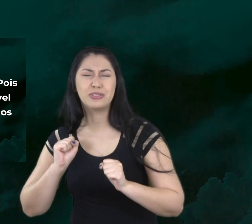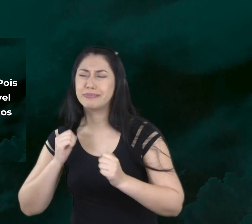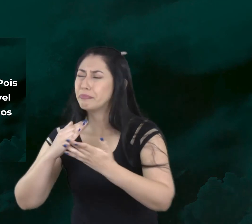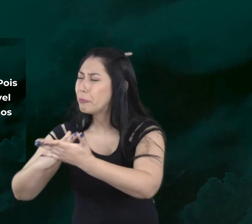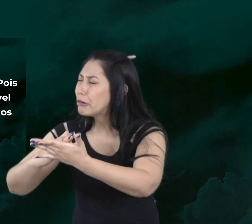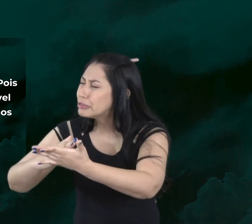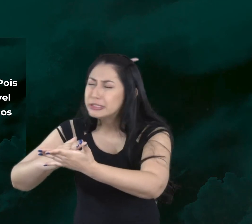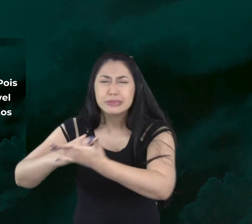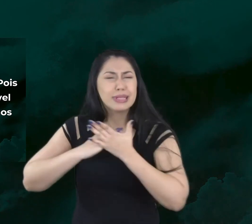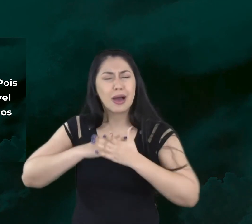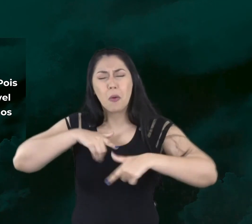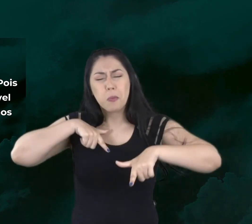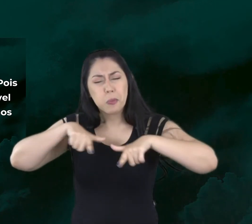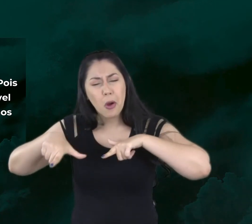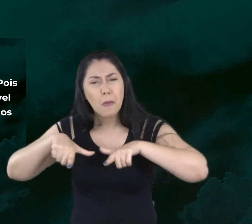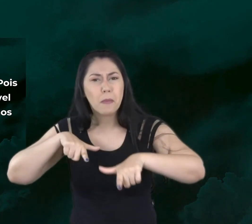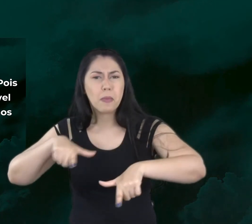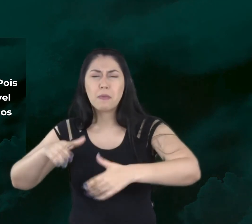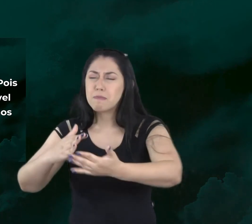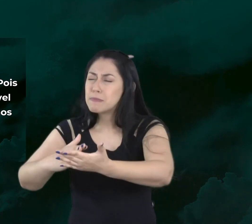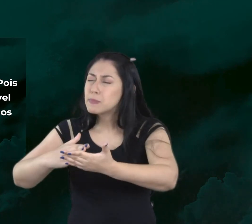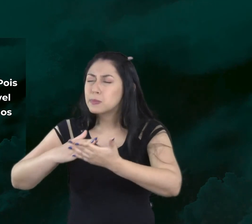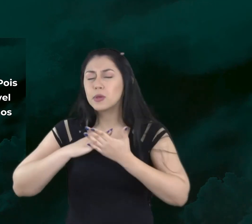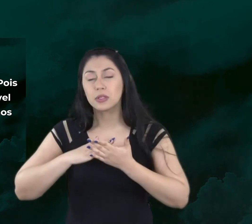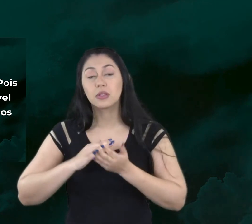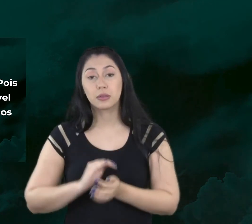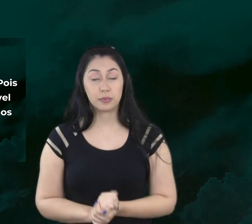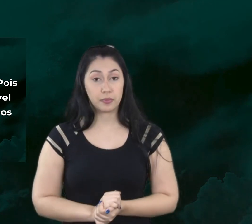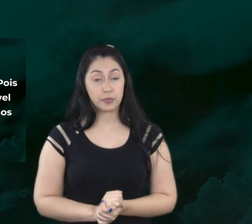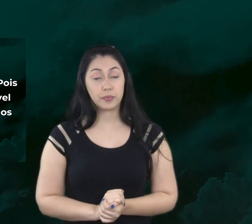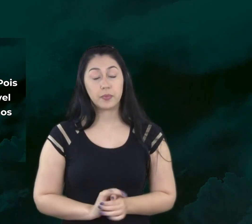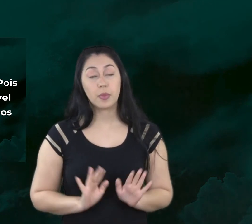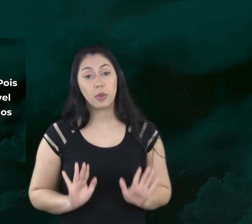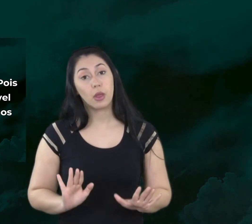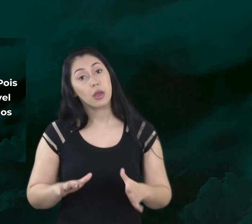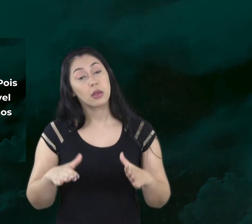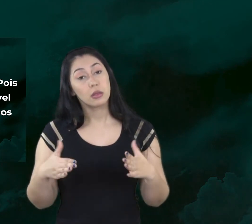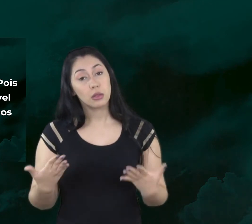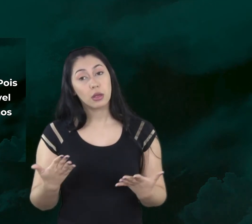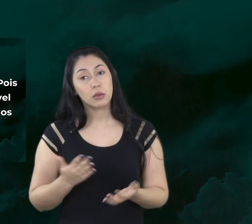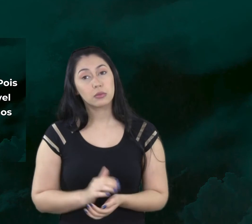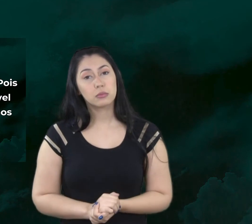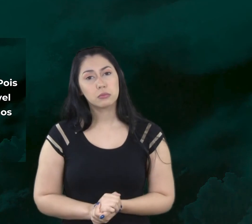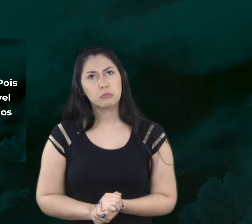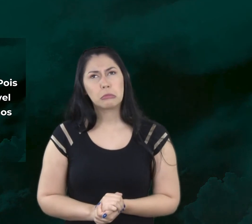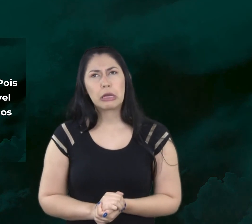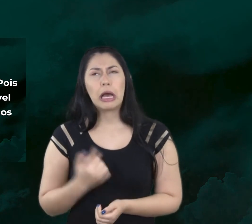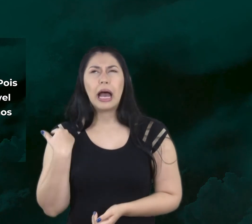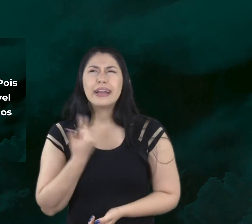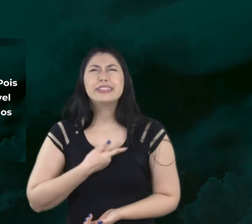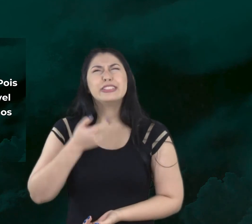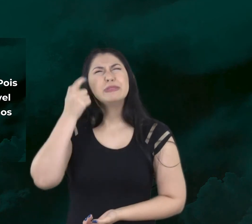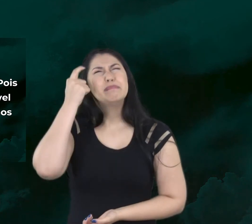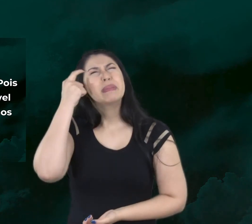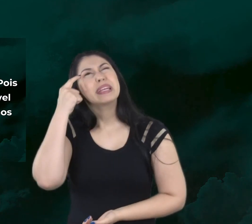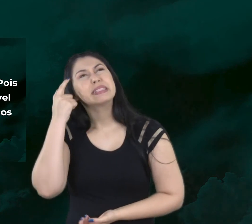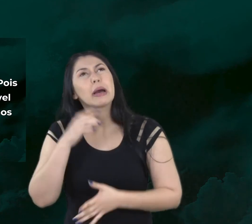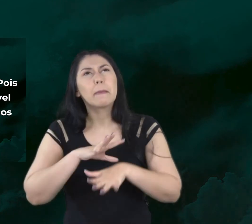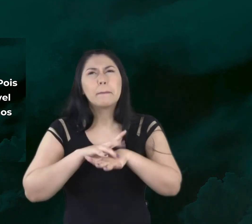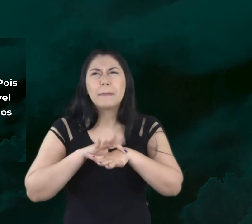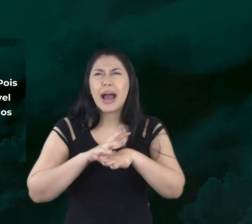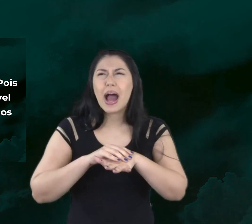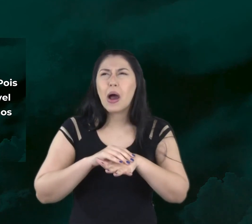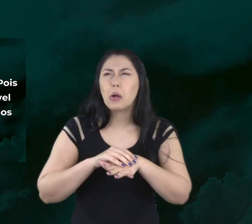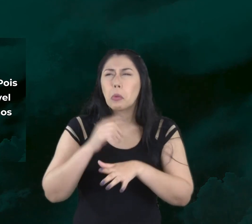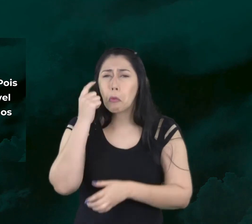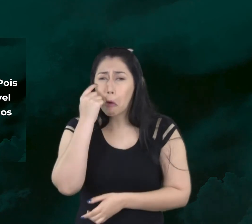olhos para mos dar. Quer dizer, então, é possível que ele tinha alguma enfermidade nos olhos, né, que